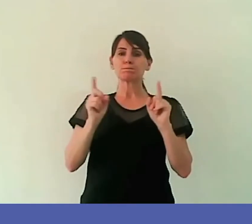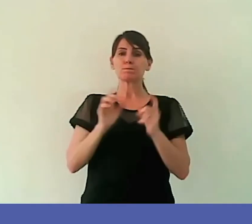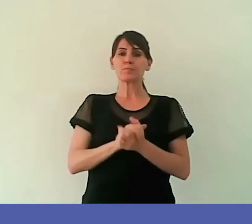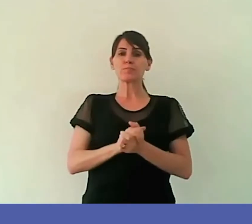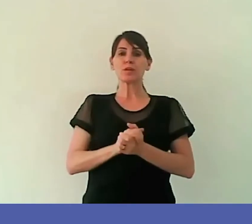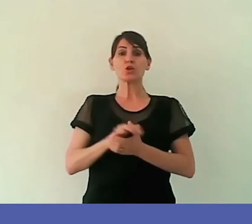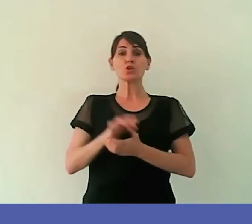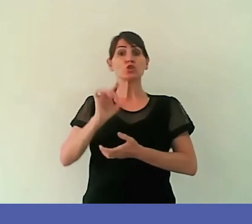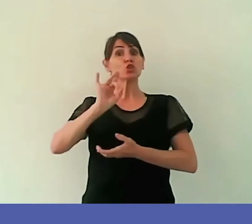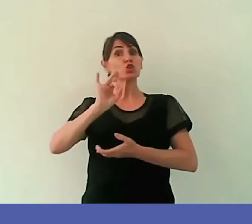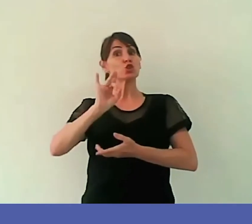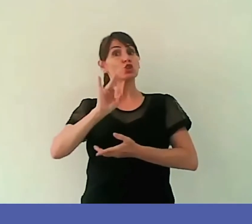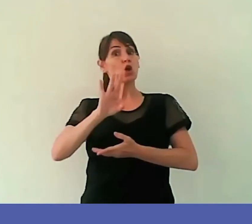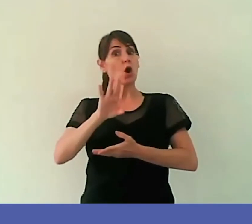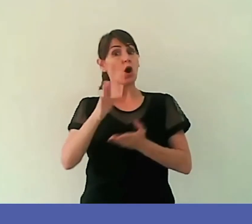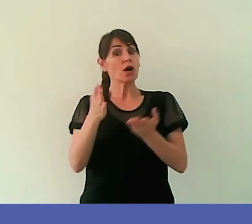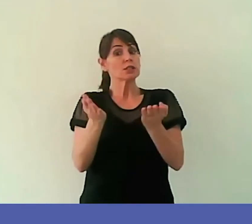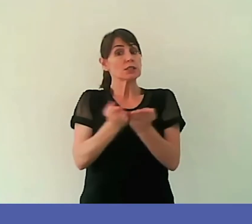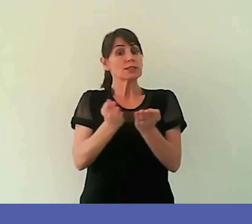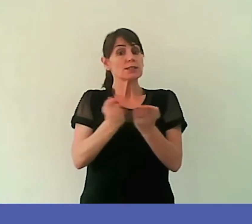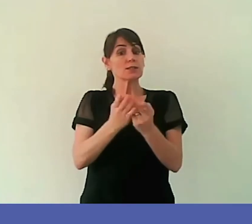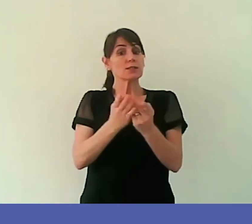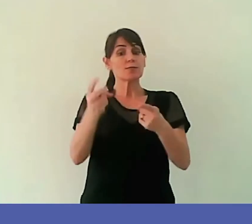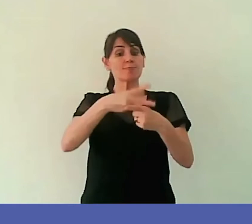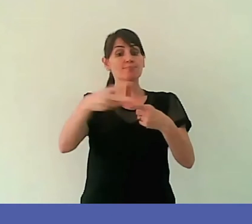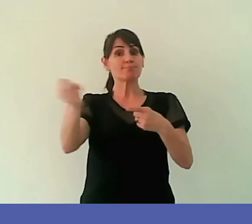Somente os vencedores.